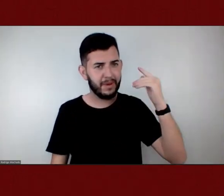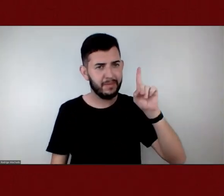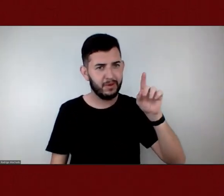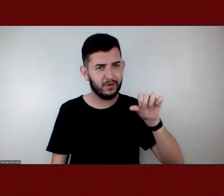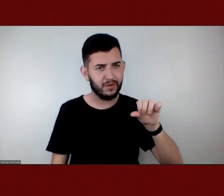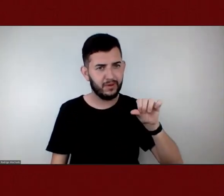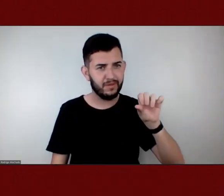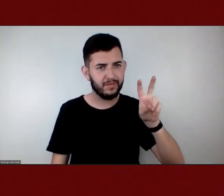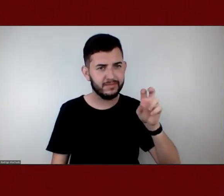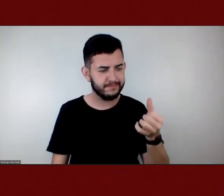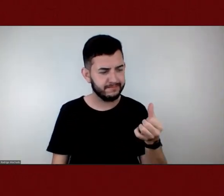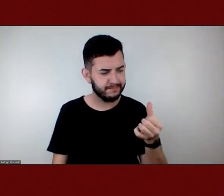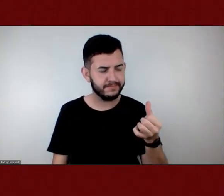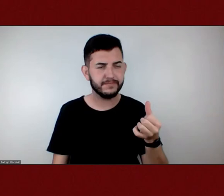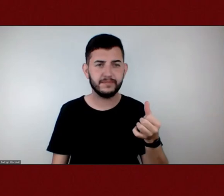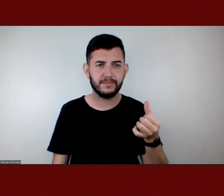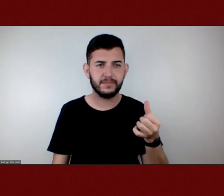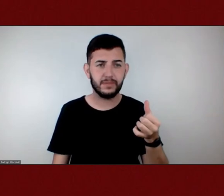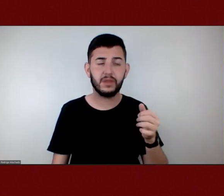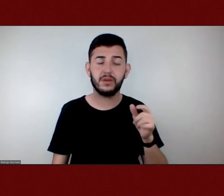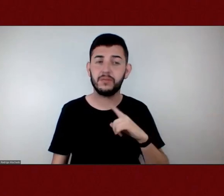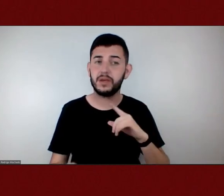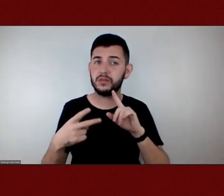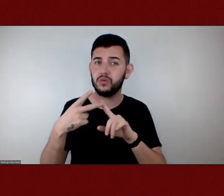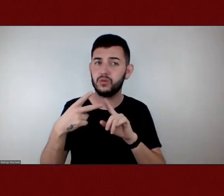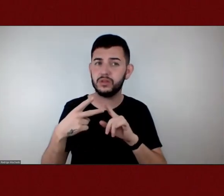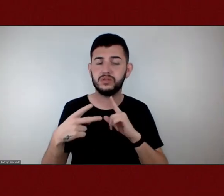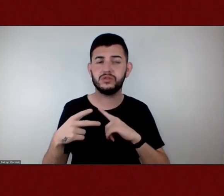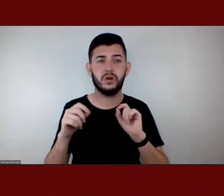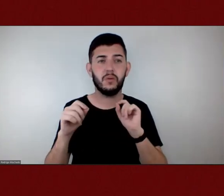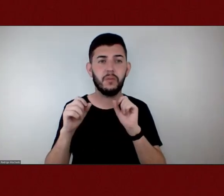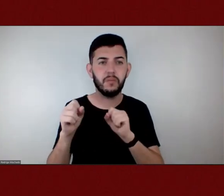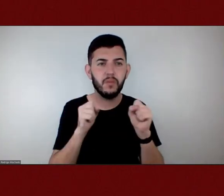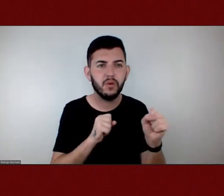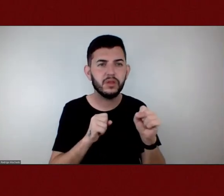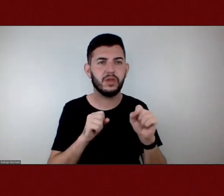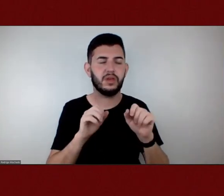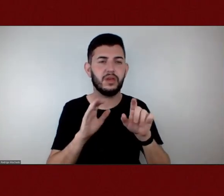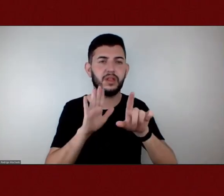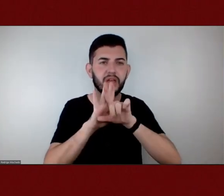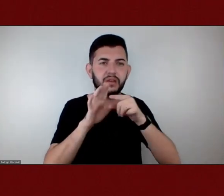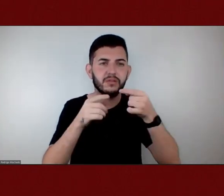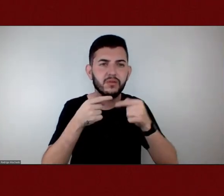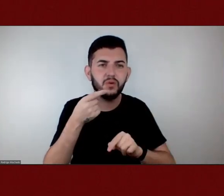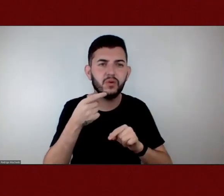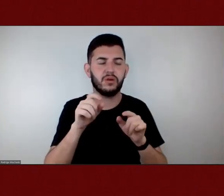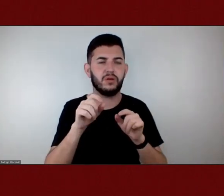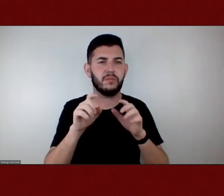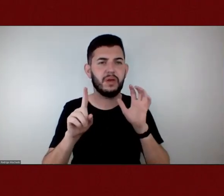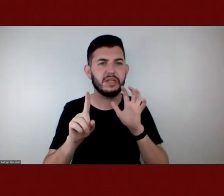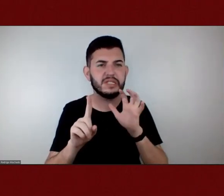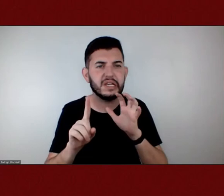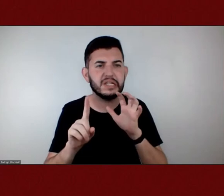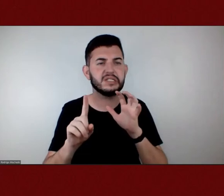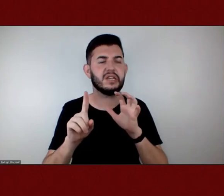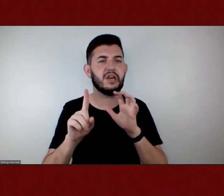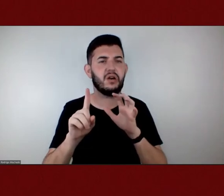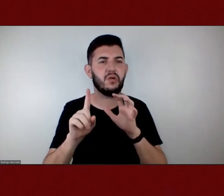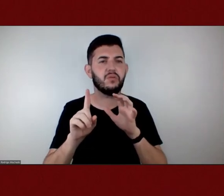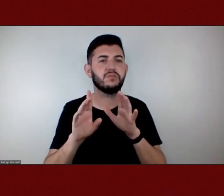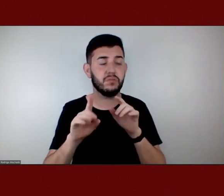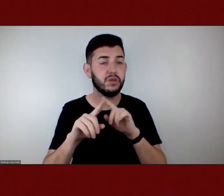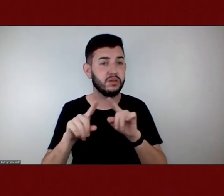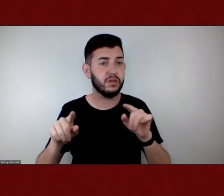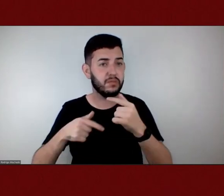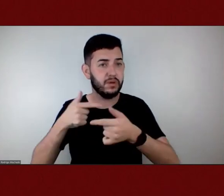em condições de ilegalidade e perseguição, mantiveram por décadas a fio algo da chama